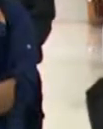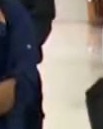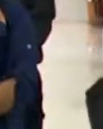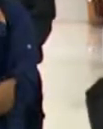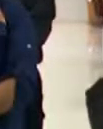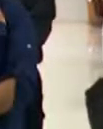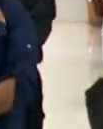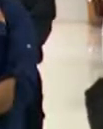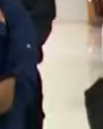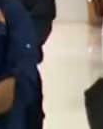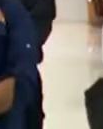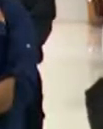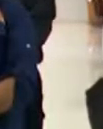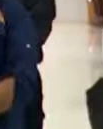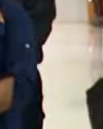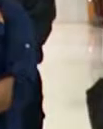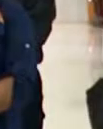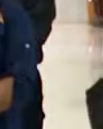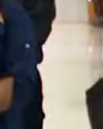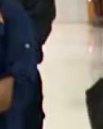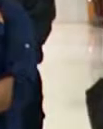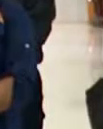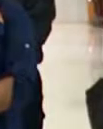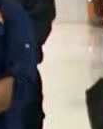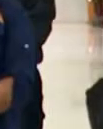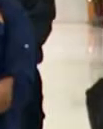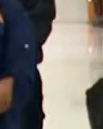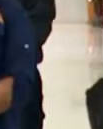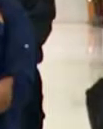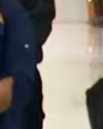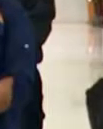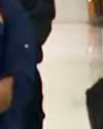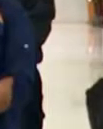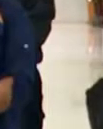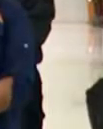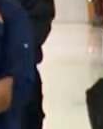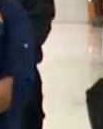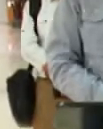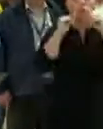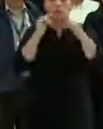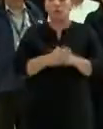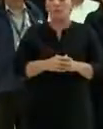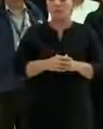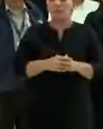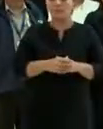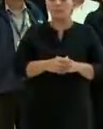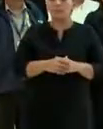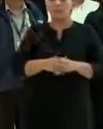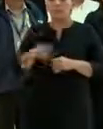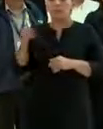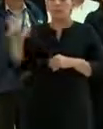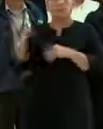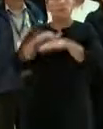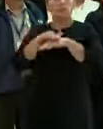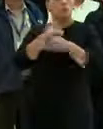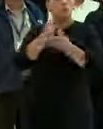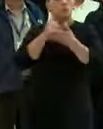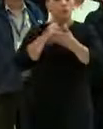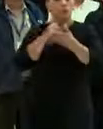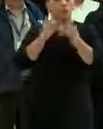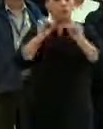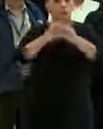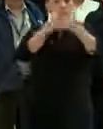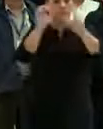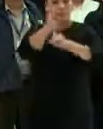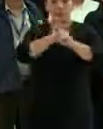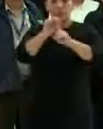José Adelio Murillo de Repretel. Buenas tardes, don Rodrigo. A ver si usted nos podría ayudar un poco a aclarar la situación